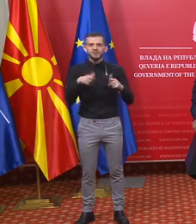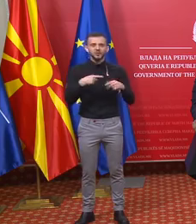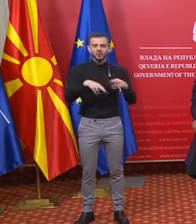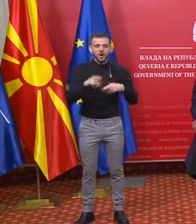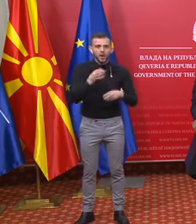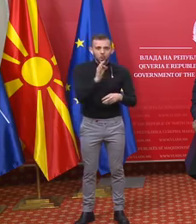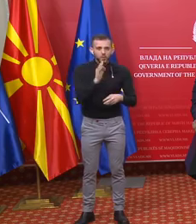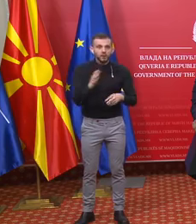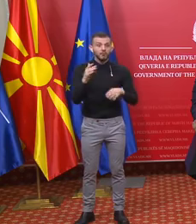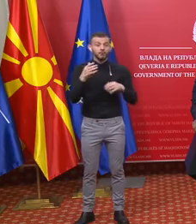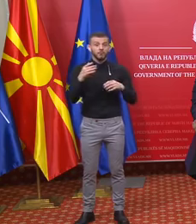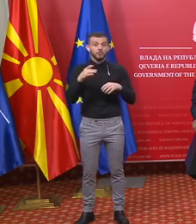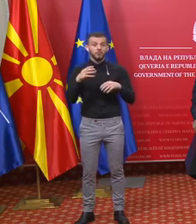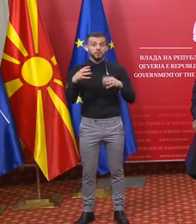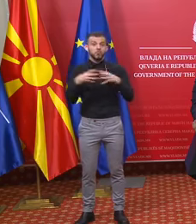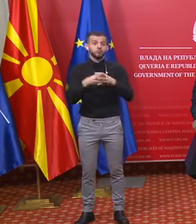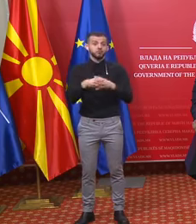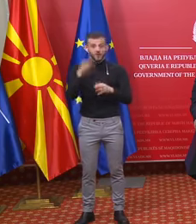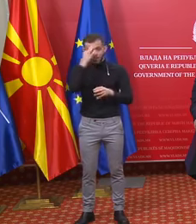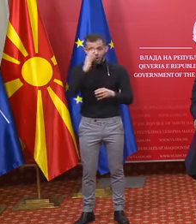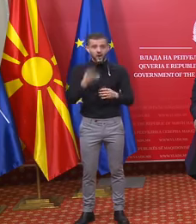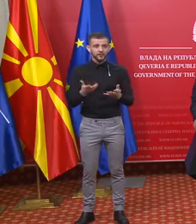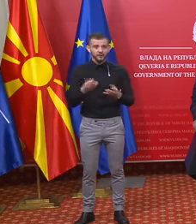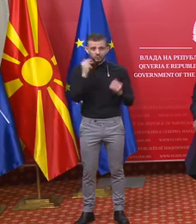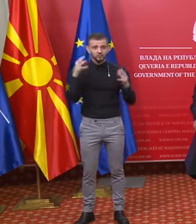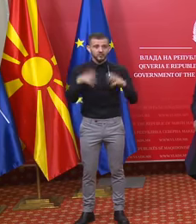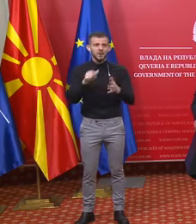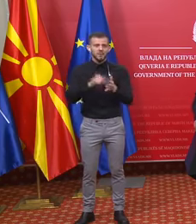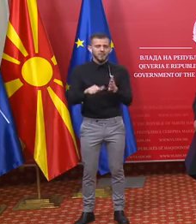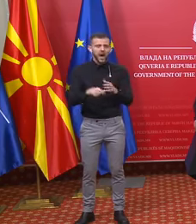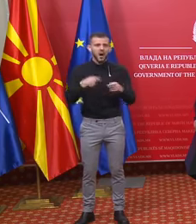и други продавници?